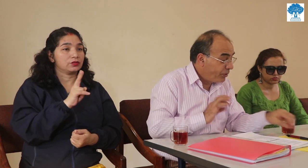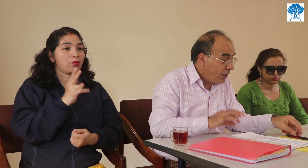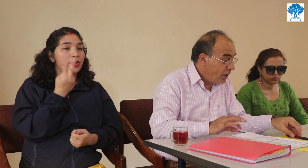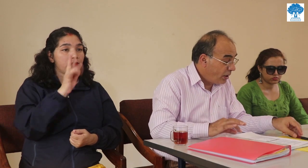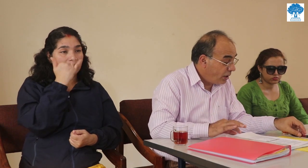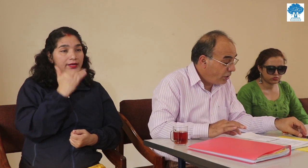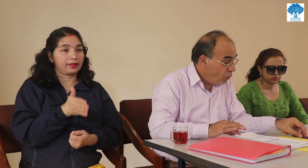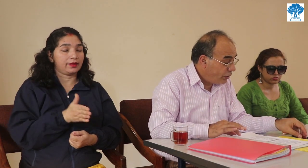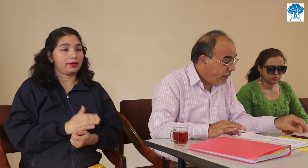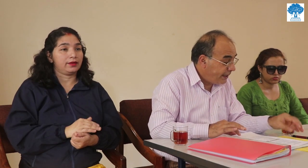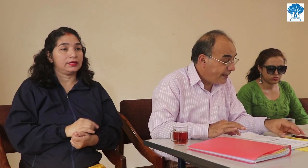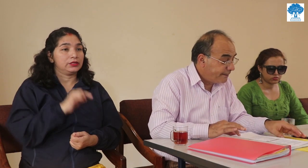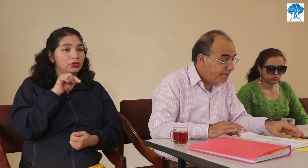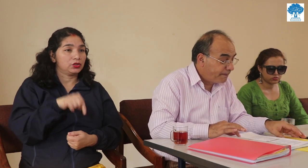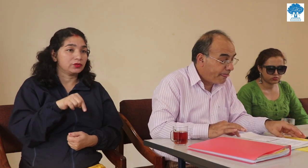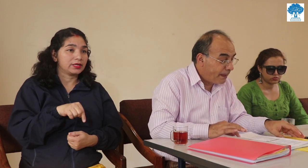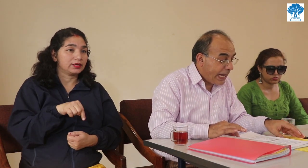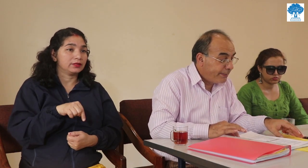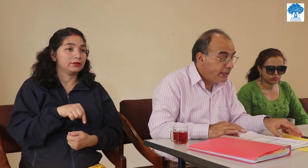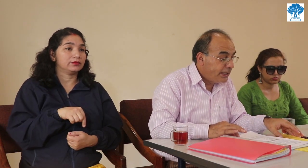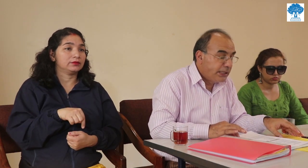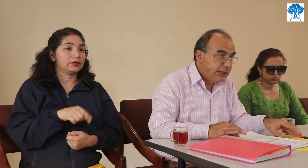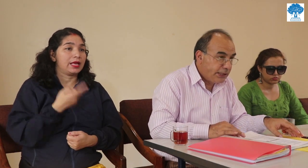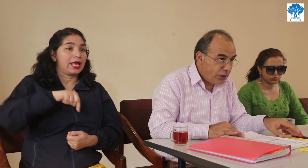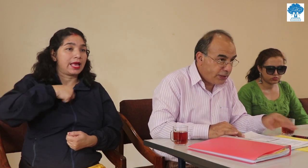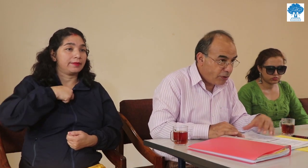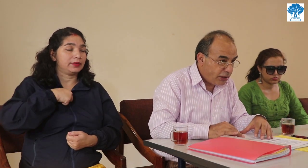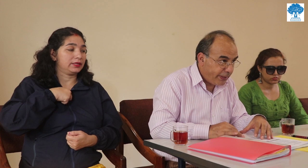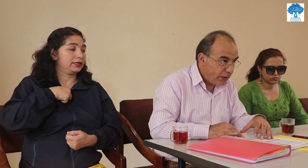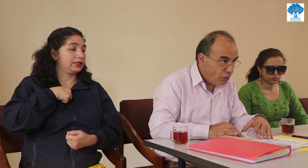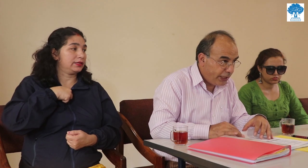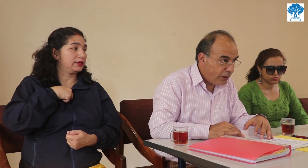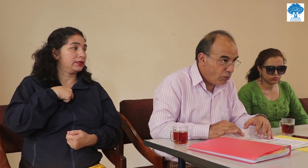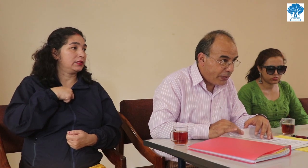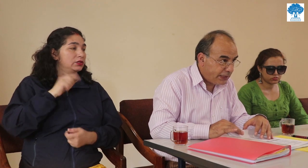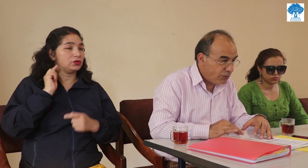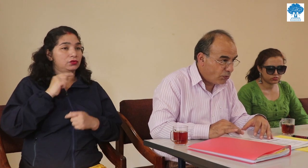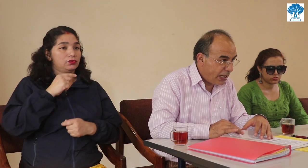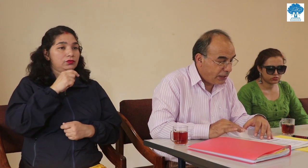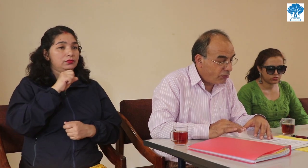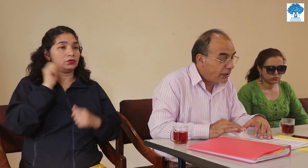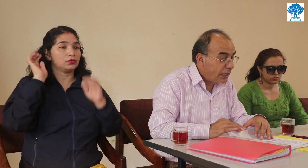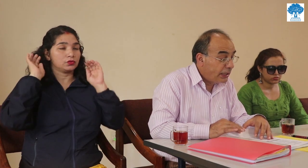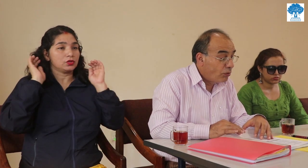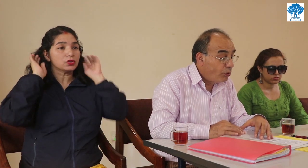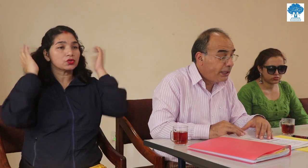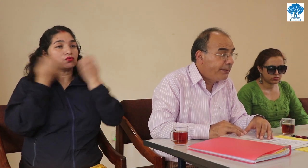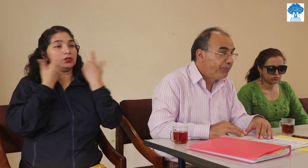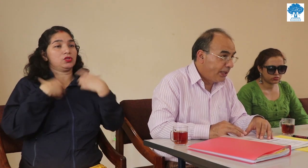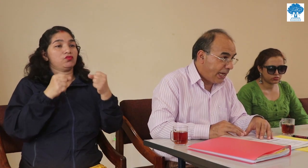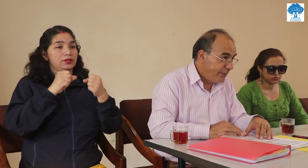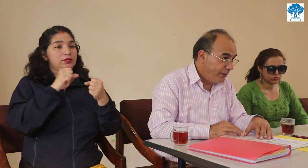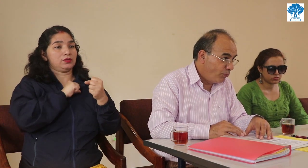हुनाले यो चाहिँ हामीले सेक्सुअल एन्ड रिप्रोडक्टिभ हेल्थको केयरको प्र्याक्टिसको कुराकानी गर्दाखेरि